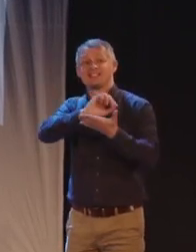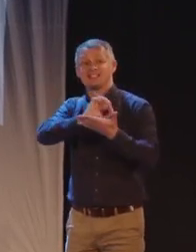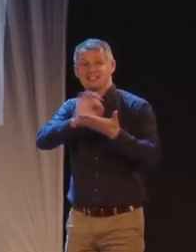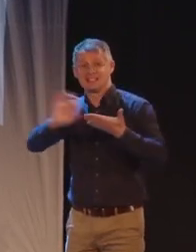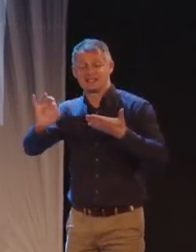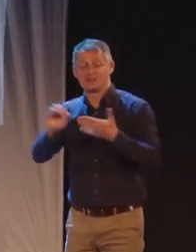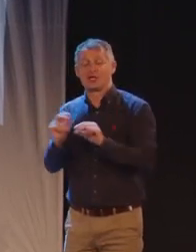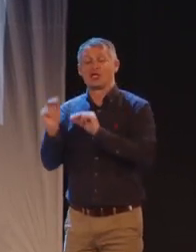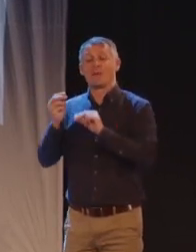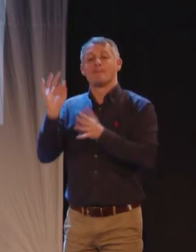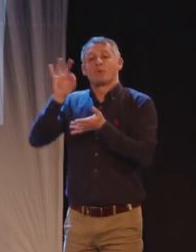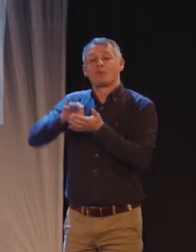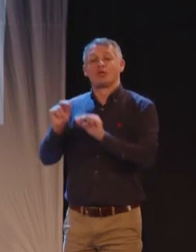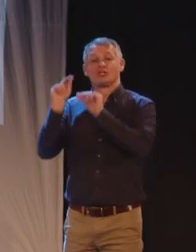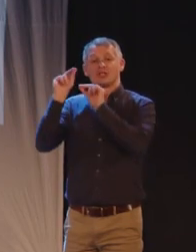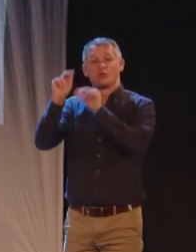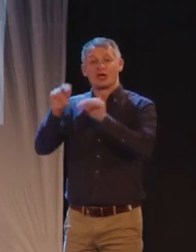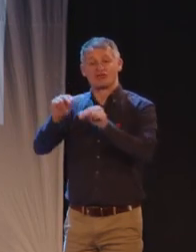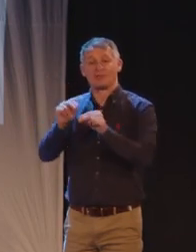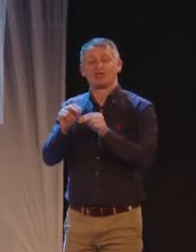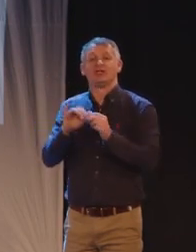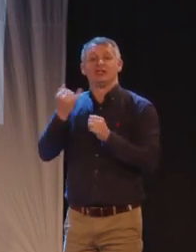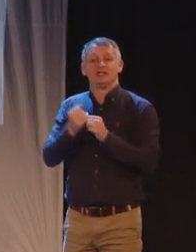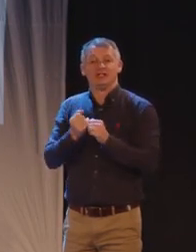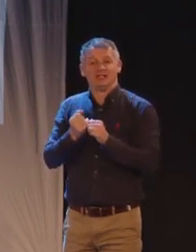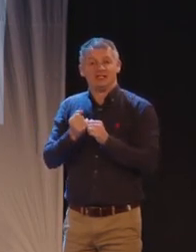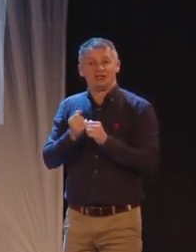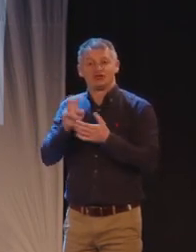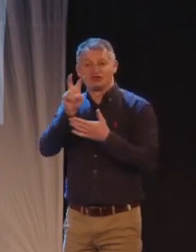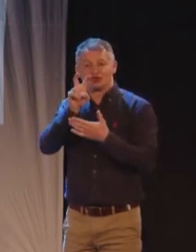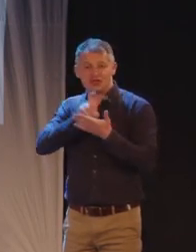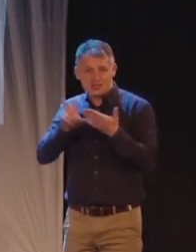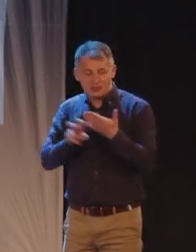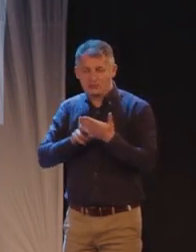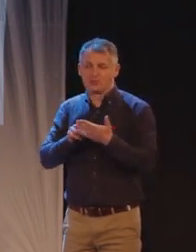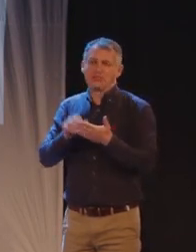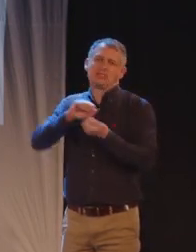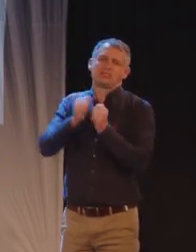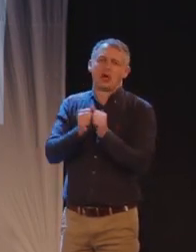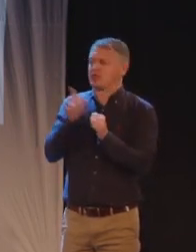încurajăm cititul, sub orice formă, fie că este în formă tipărită,